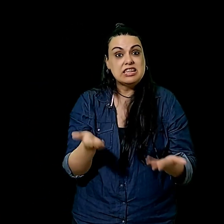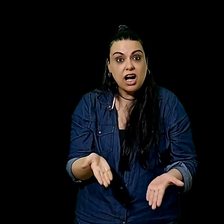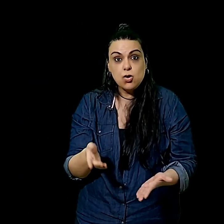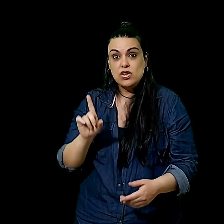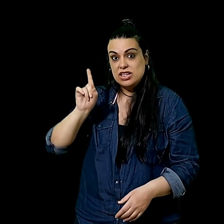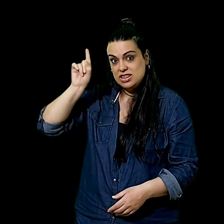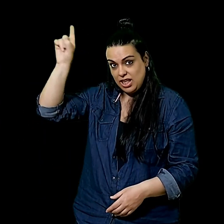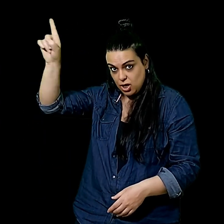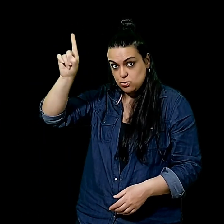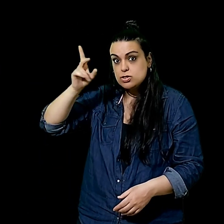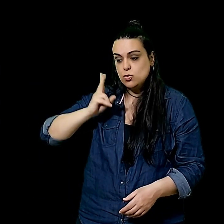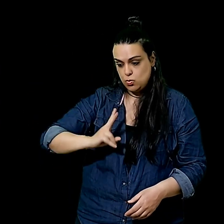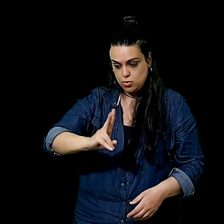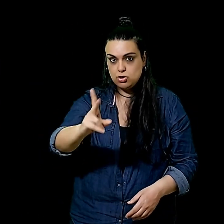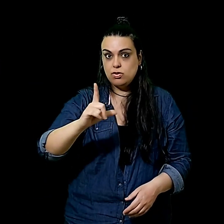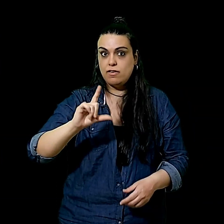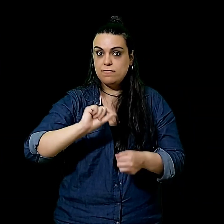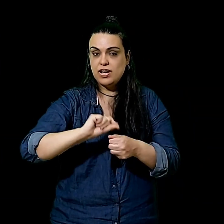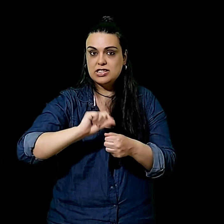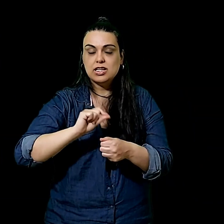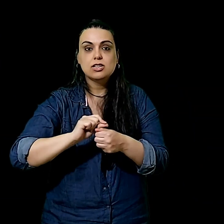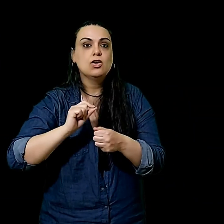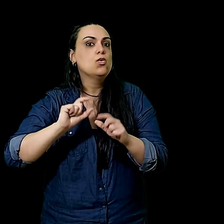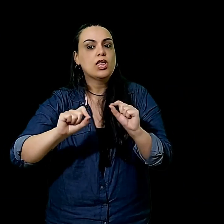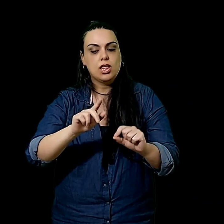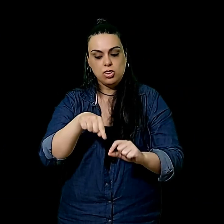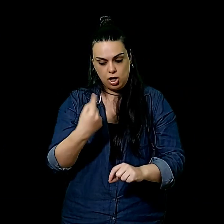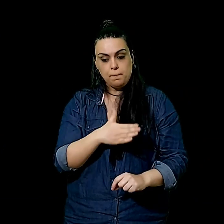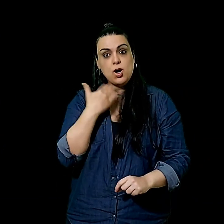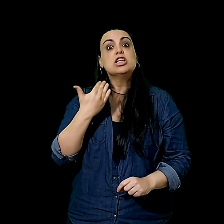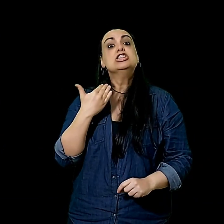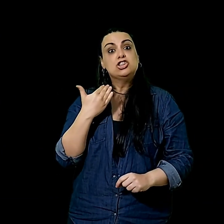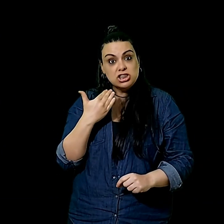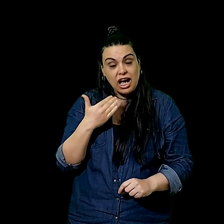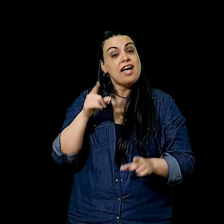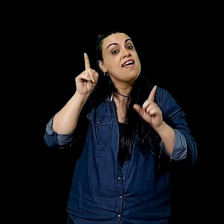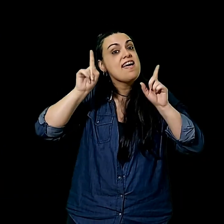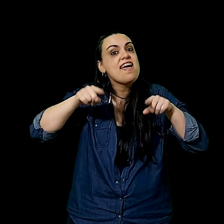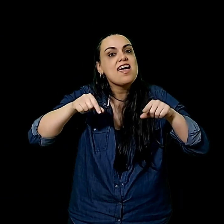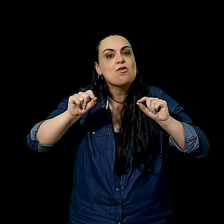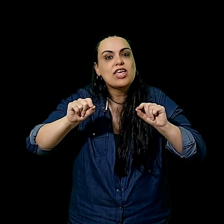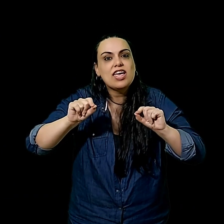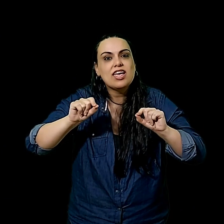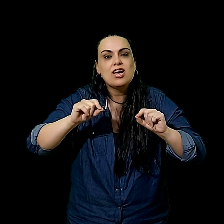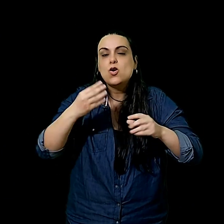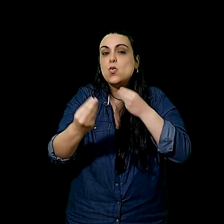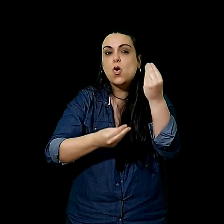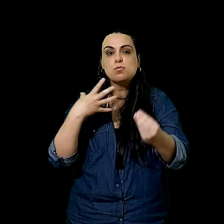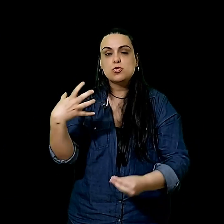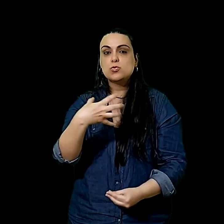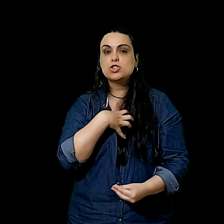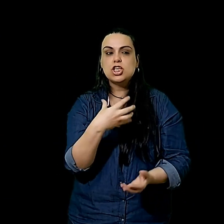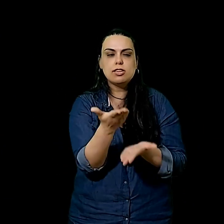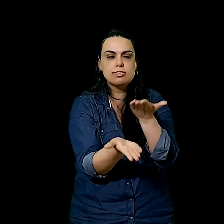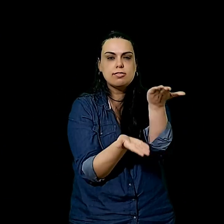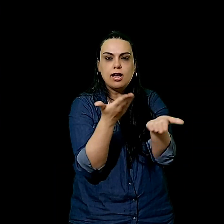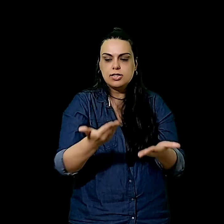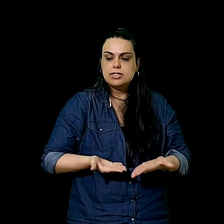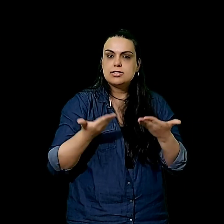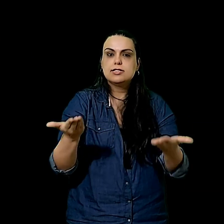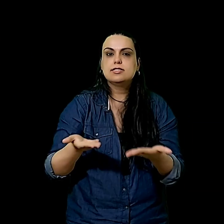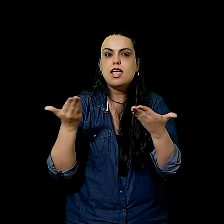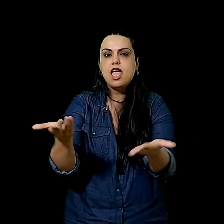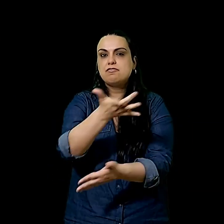fazendo, mesmo depois que nós não estivermos mais aqui, se manifesta através da maneira como nós servimos